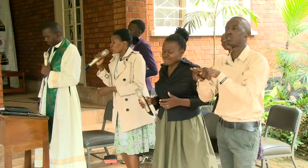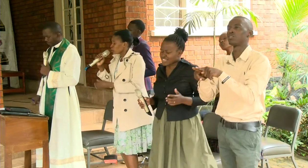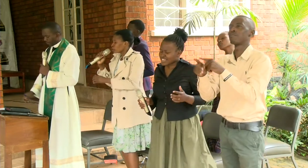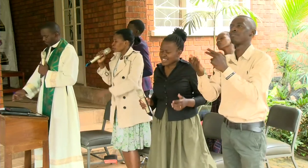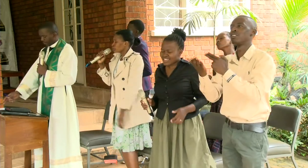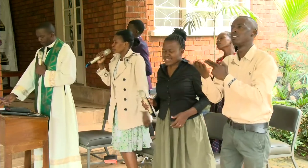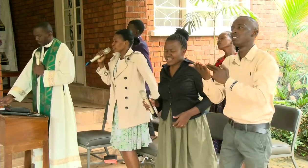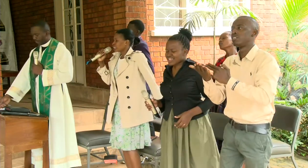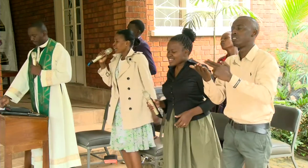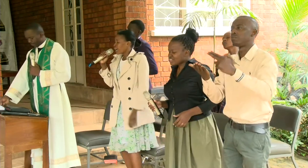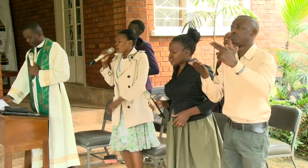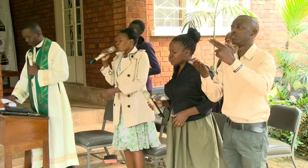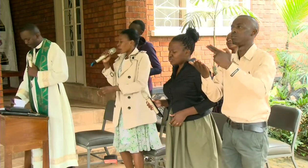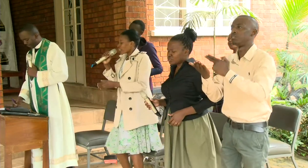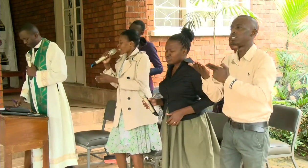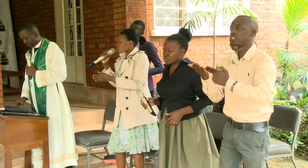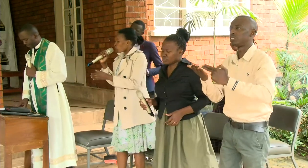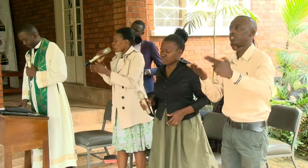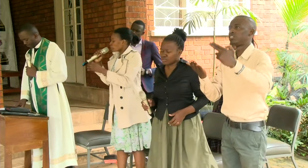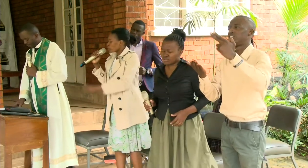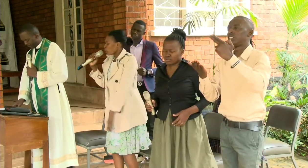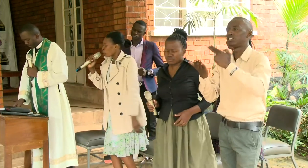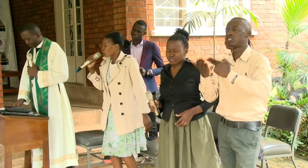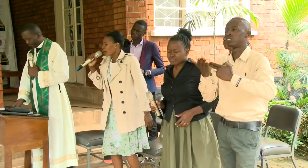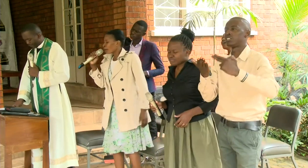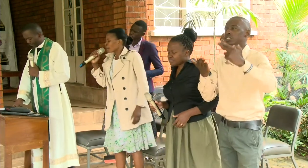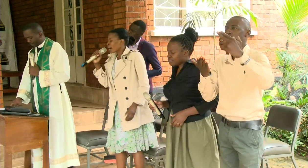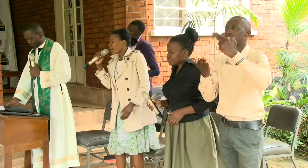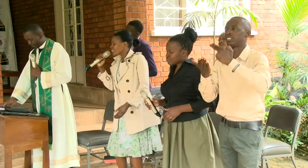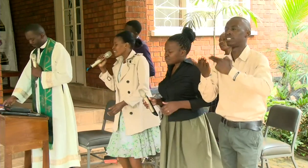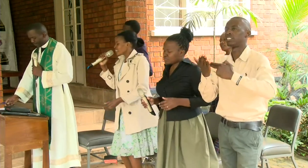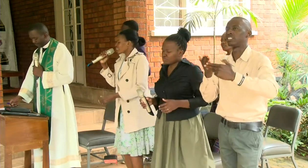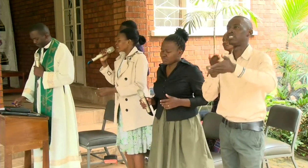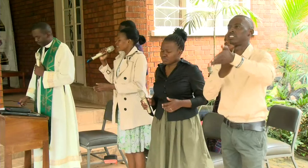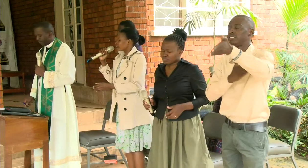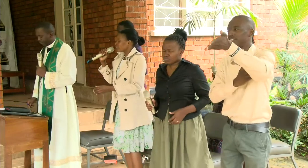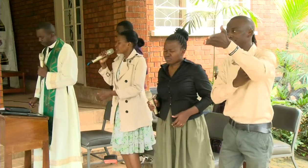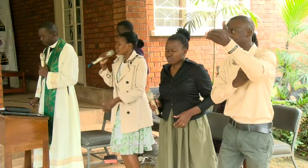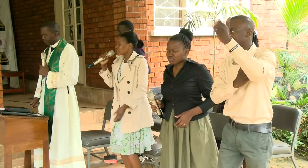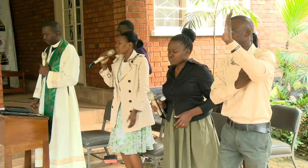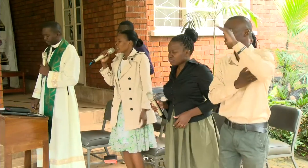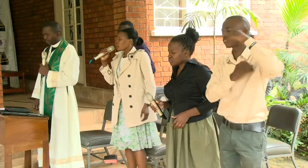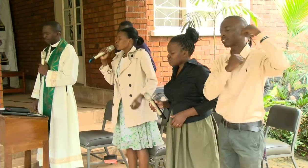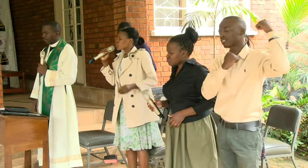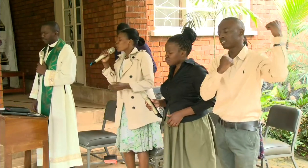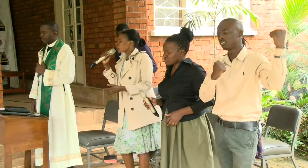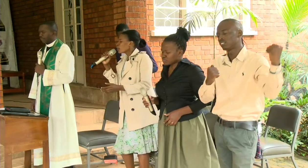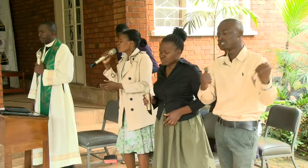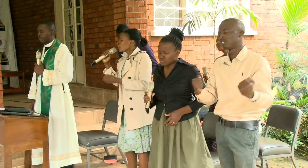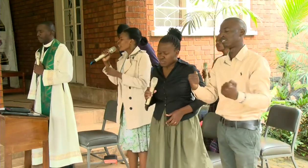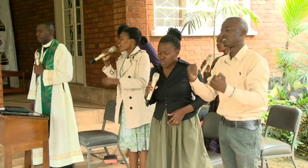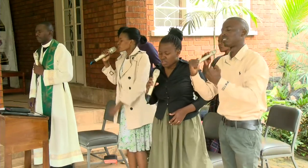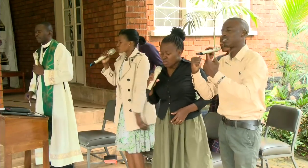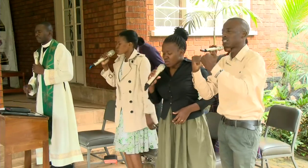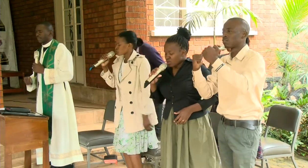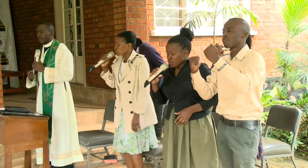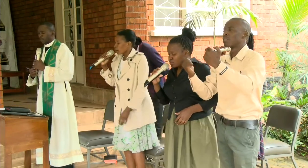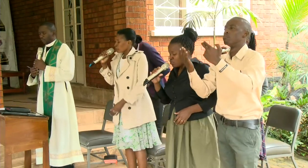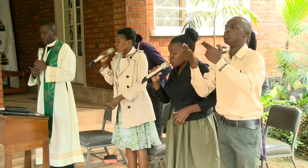Mutukuvu, bwe Katonda. Mutukuvu